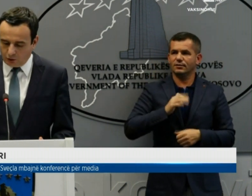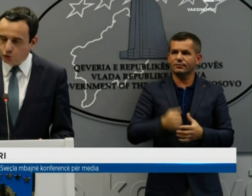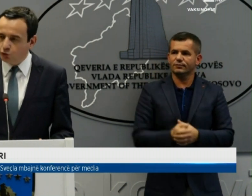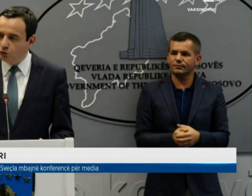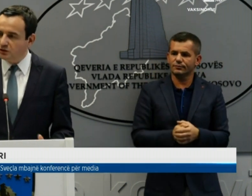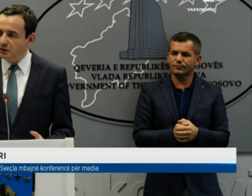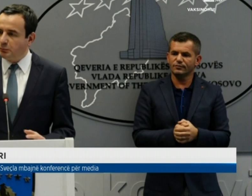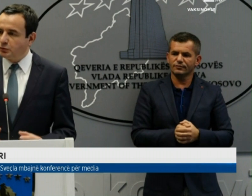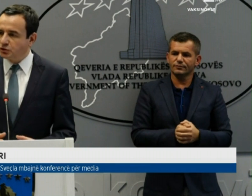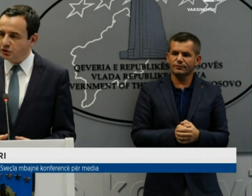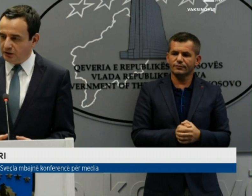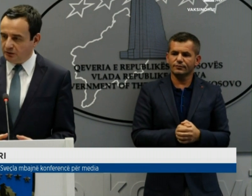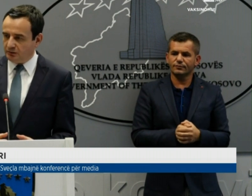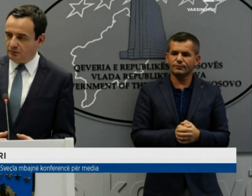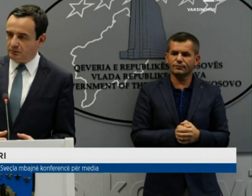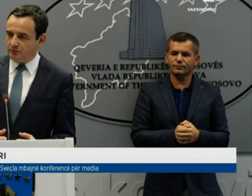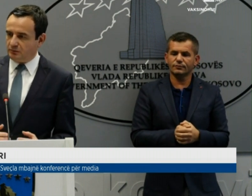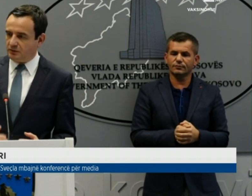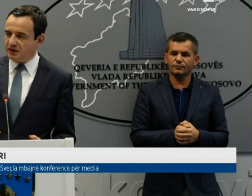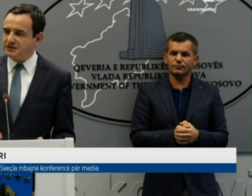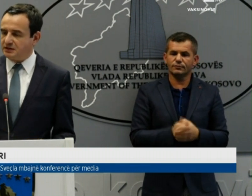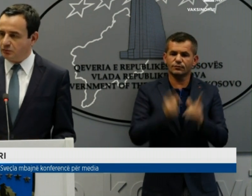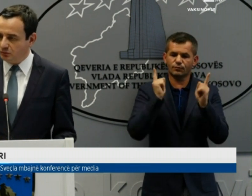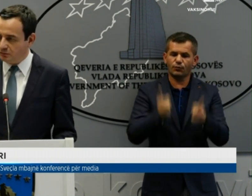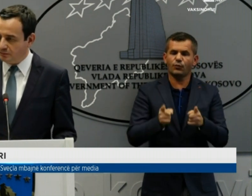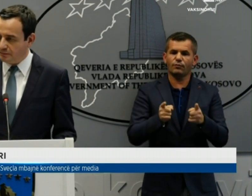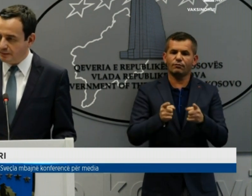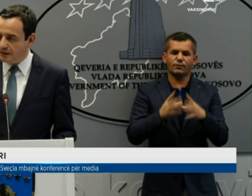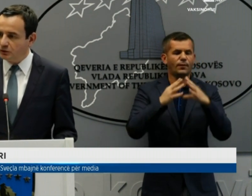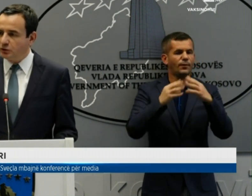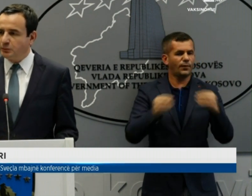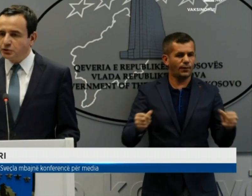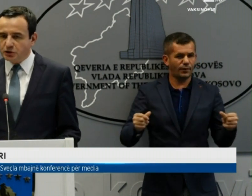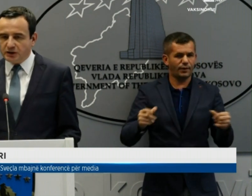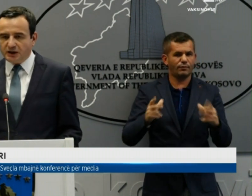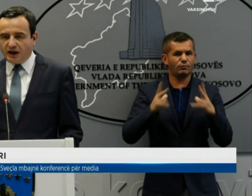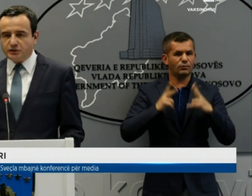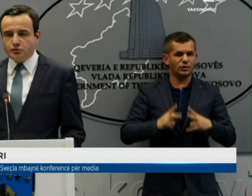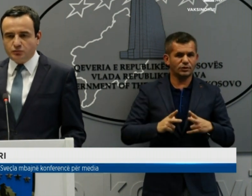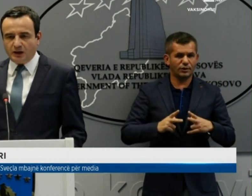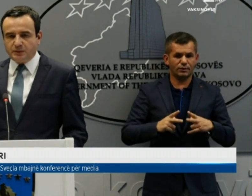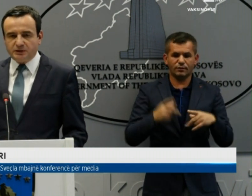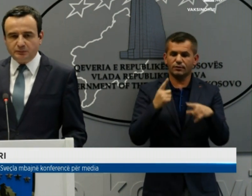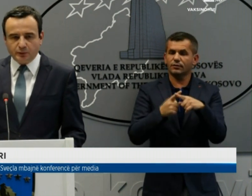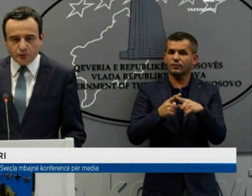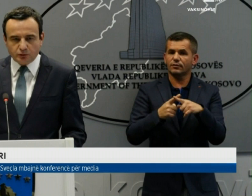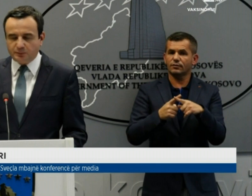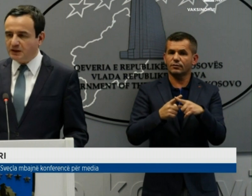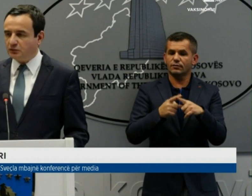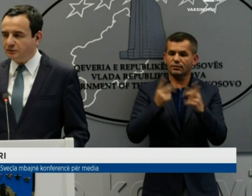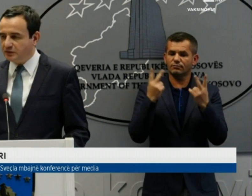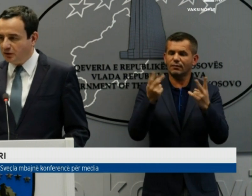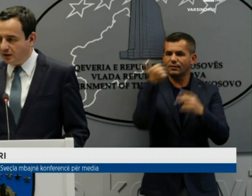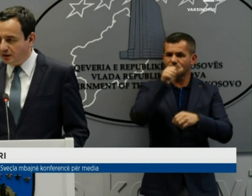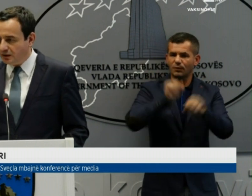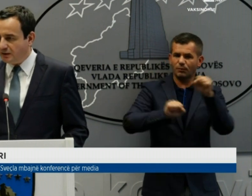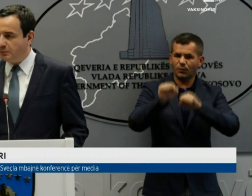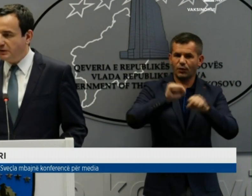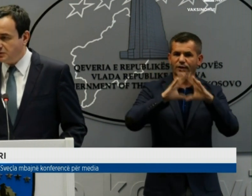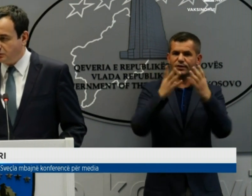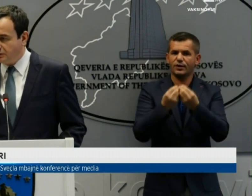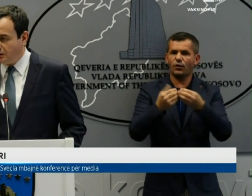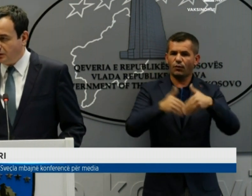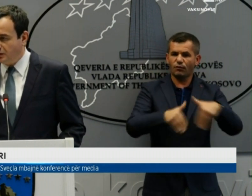Pra, duhet të pushoj rreziku, të pushoj arsyeja për të mbrojtur pikat kufitare